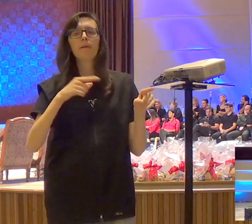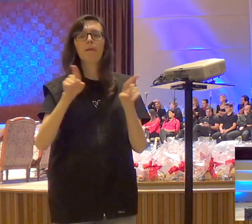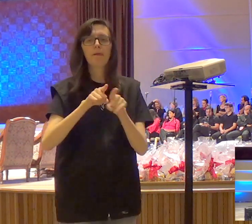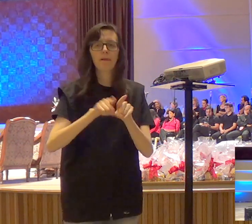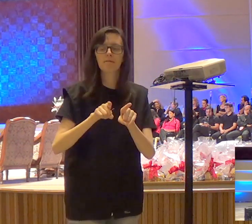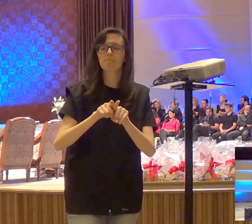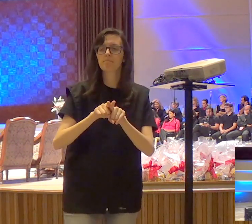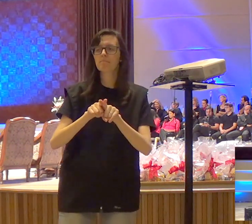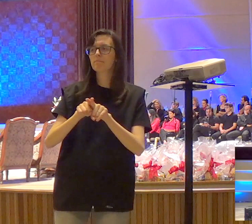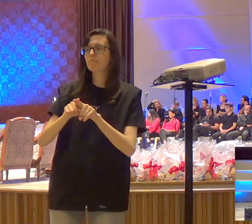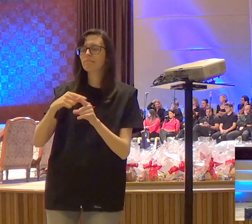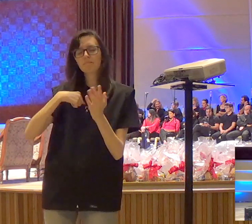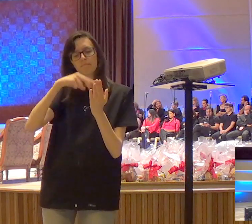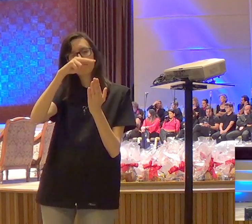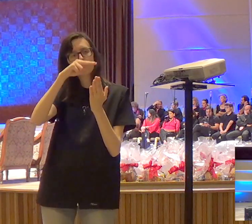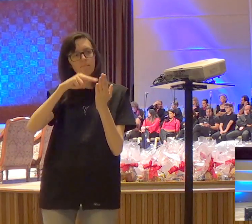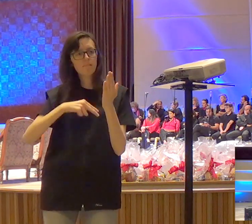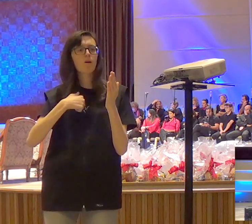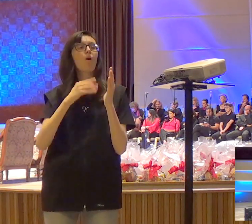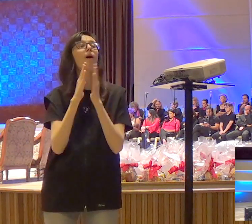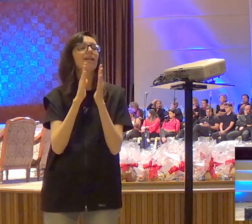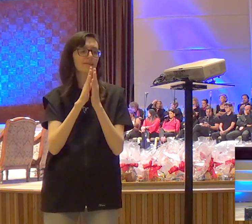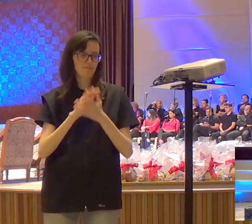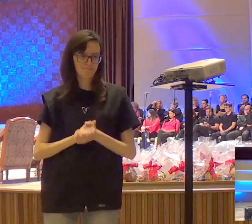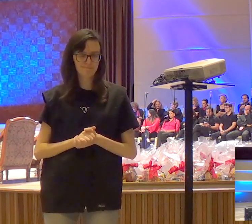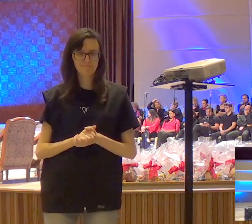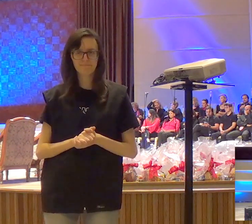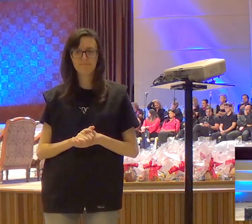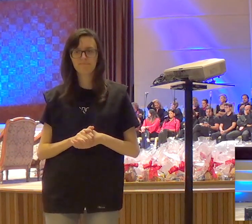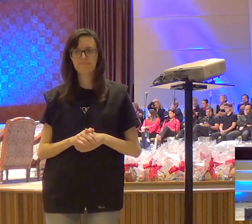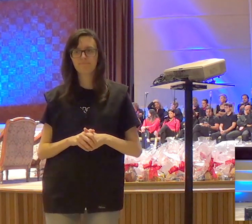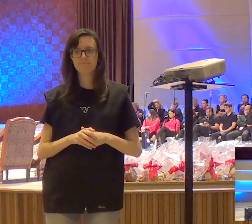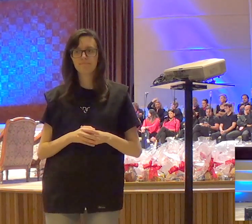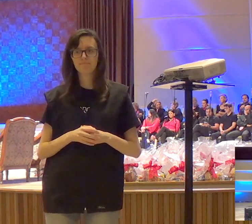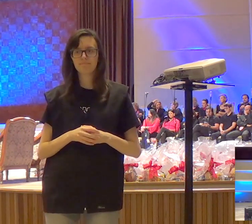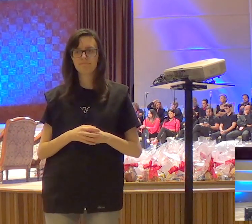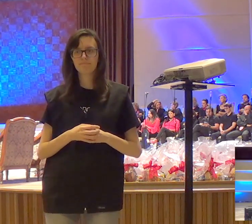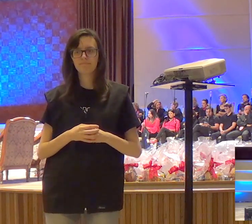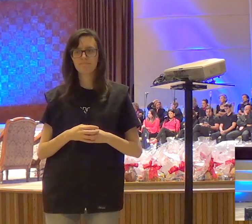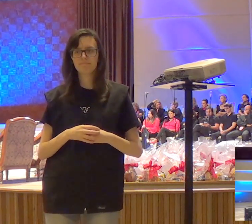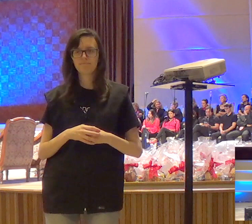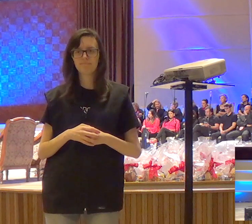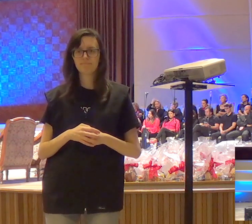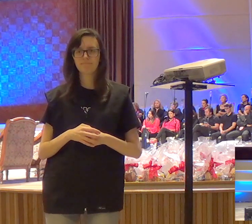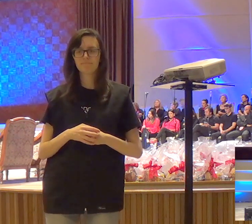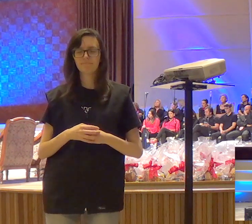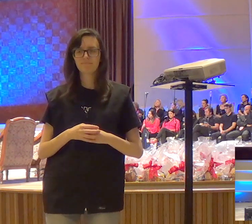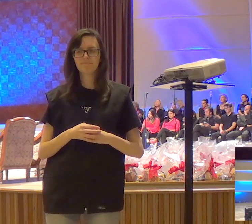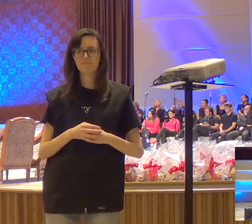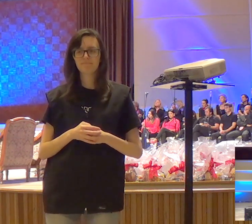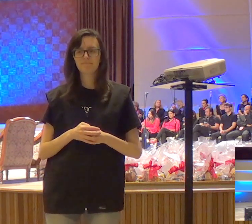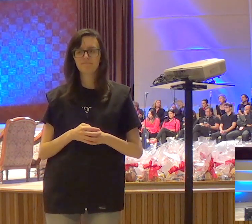liderar em lendo uma oração. On the slide, please, the next slide. It's a Franciscan blessing, which is one of